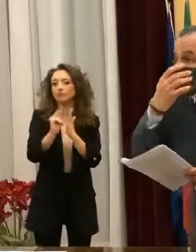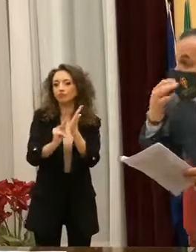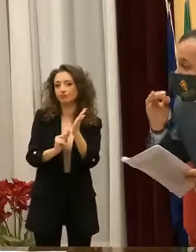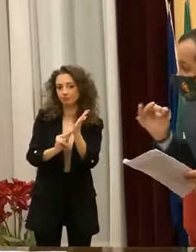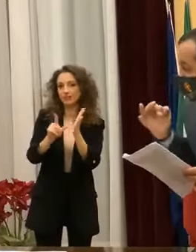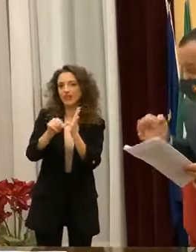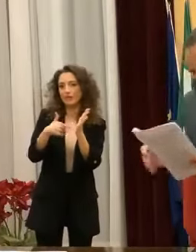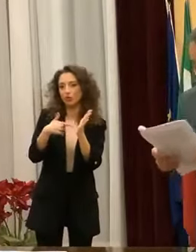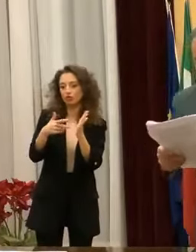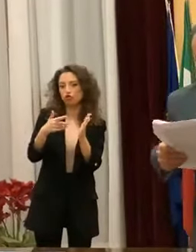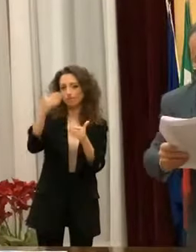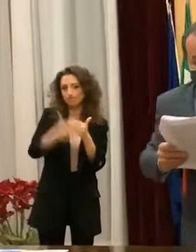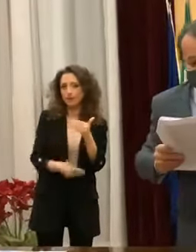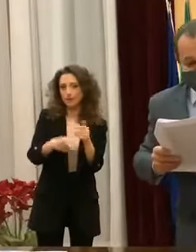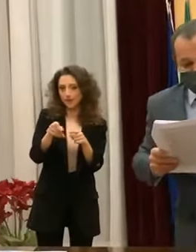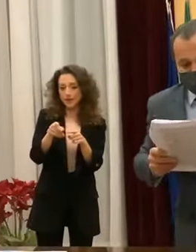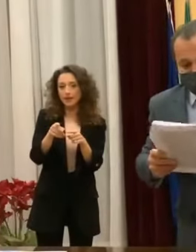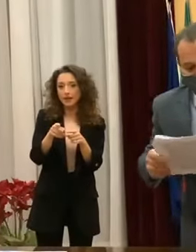7 giorni!